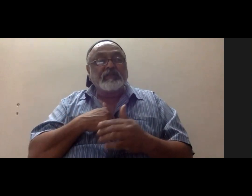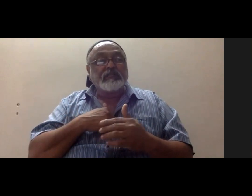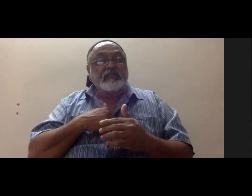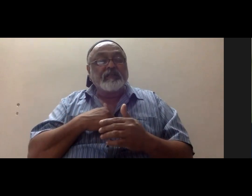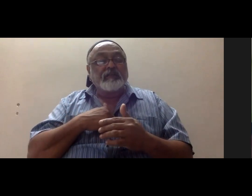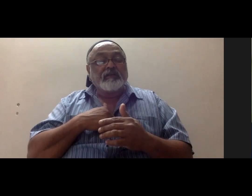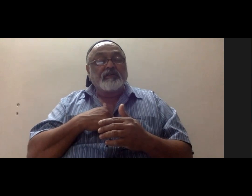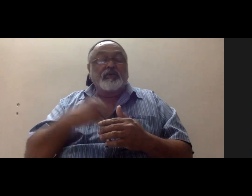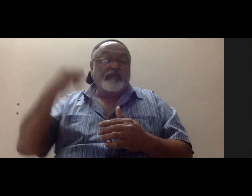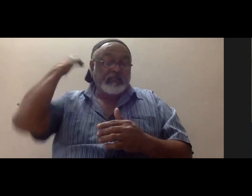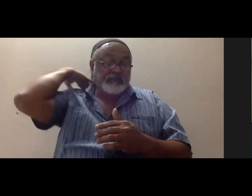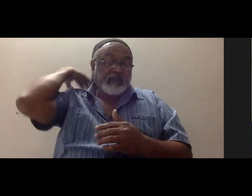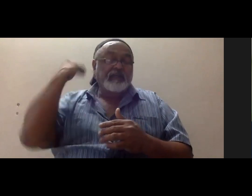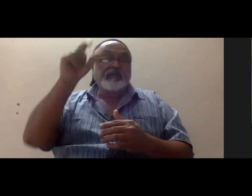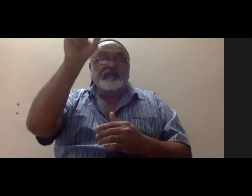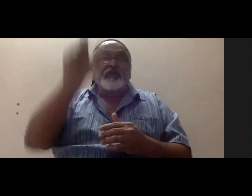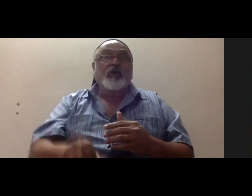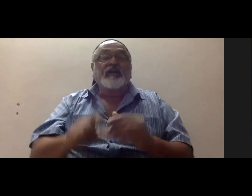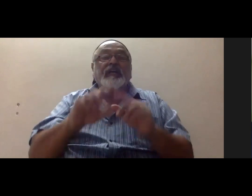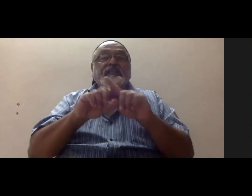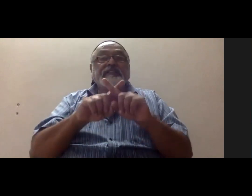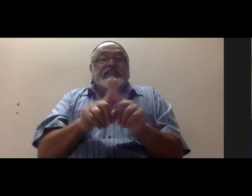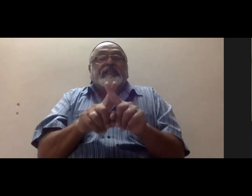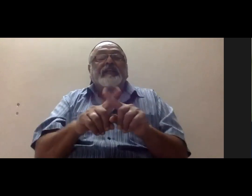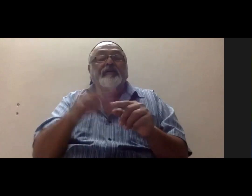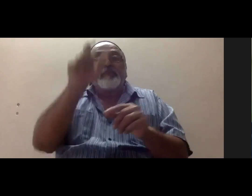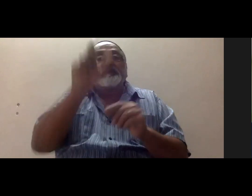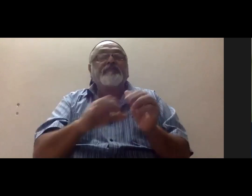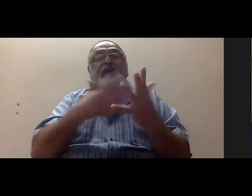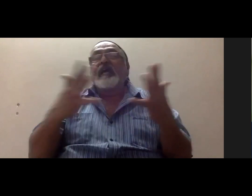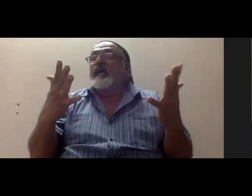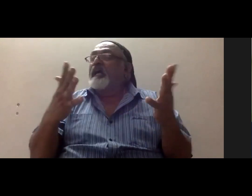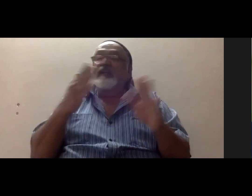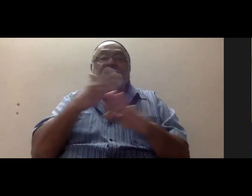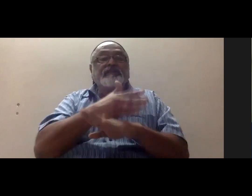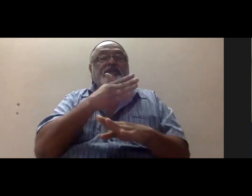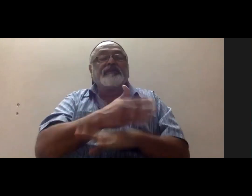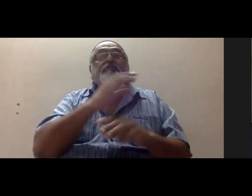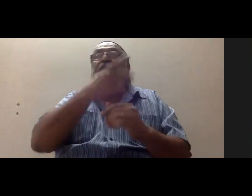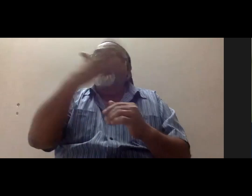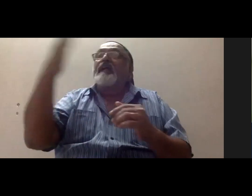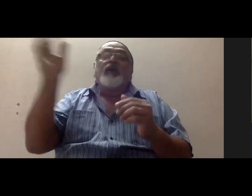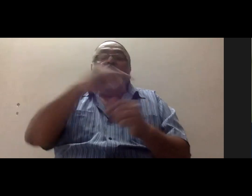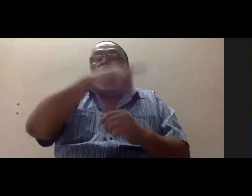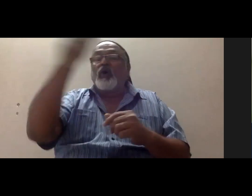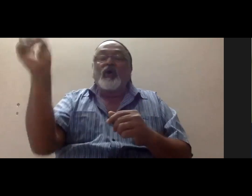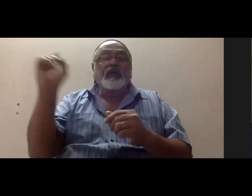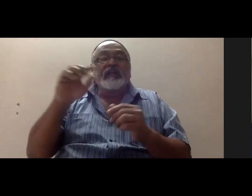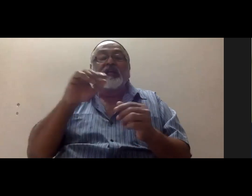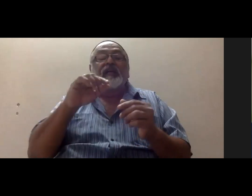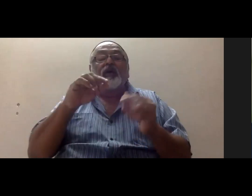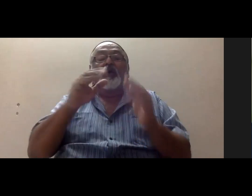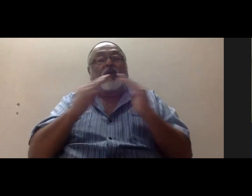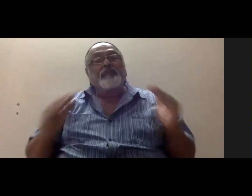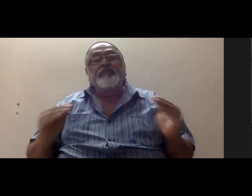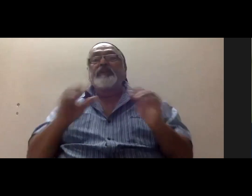हमने कनेक्ट किए, बातें किए, जो सबसे ऐसे पता लगा कि वो सब घर पे ही हैं। मीन दे आर डूइंग नथिंग, दे डोंट